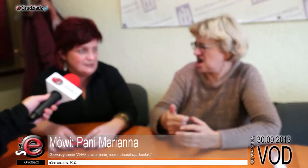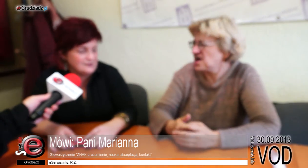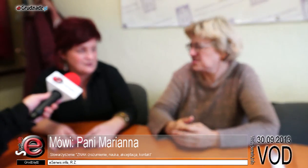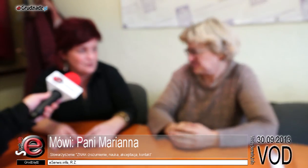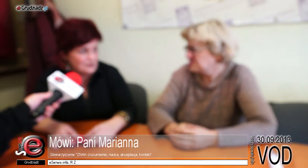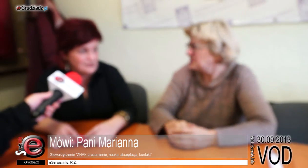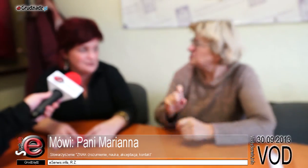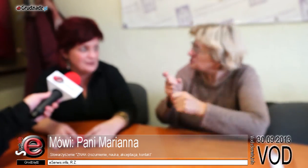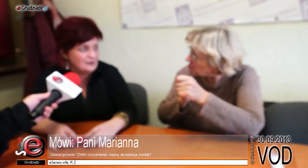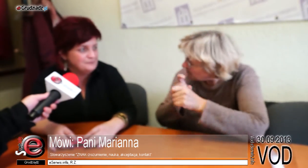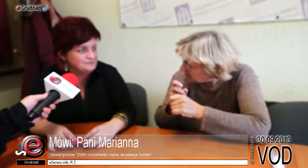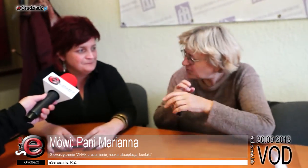nas głuchoniemych.